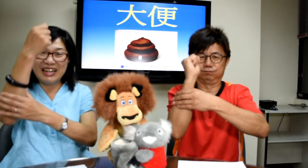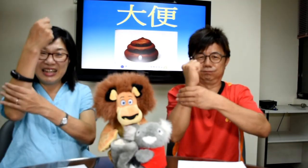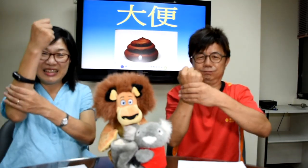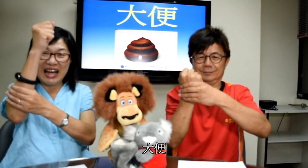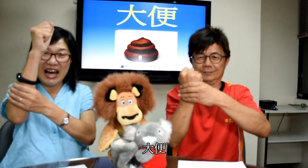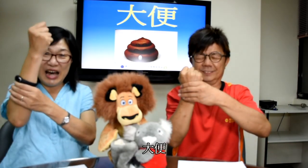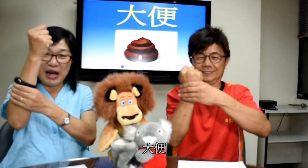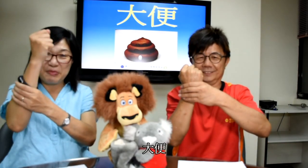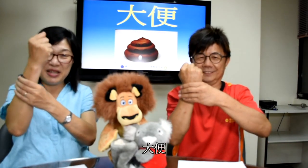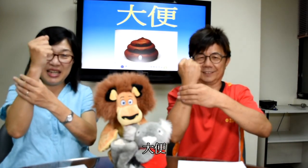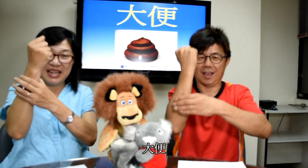大便。